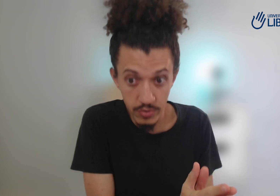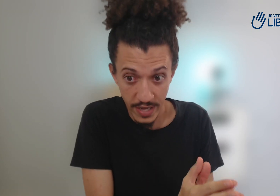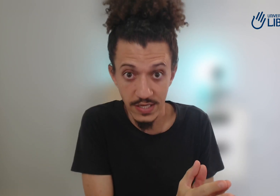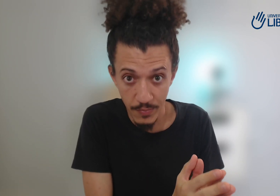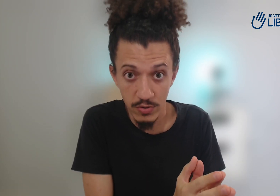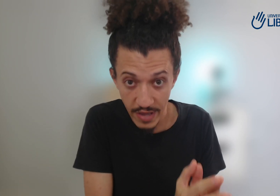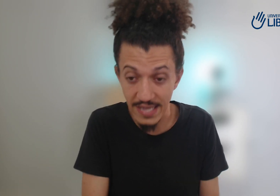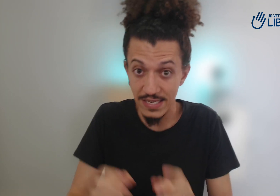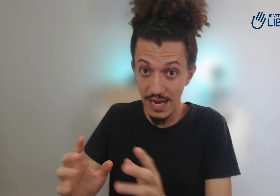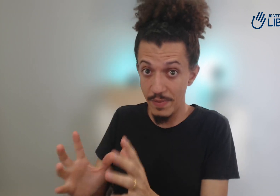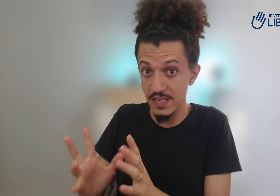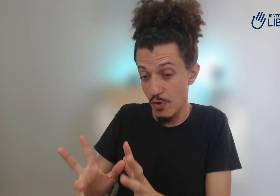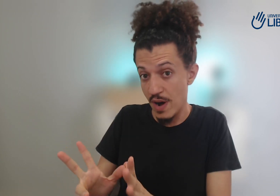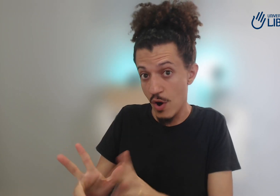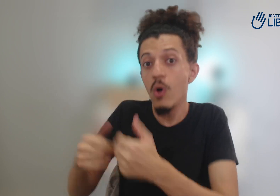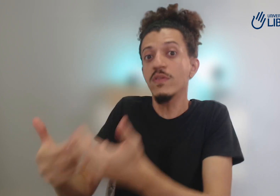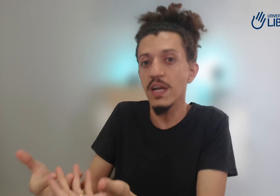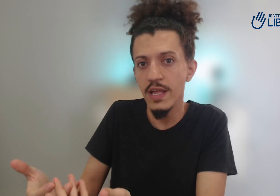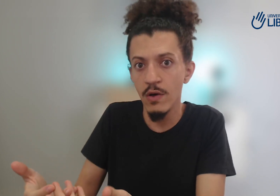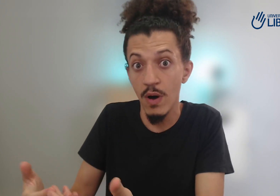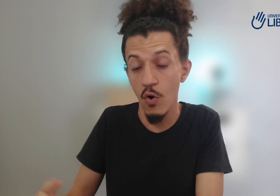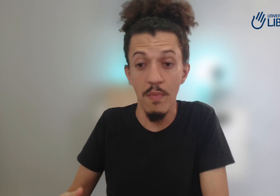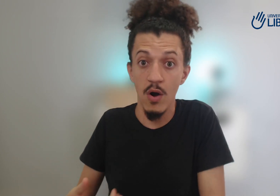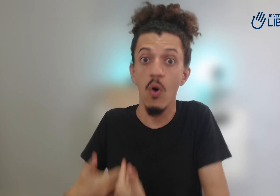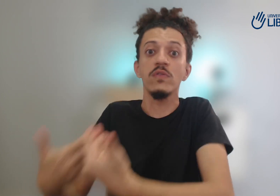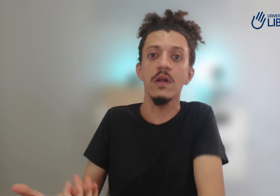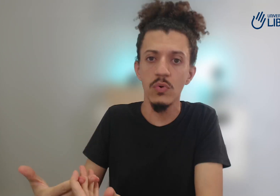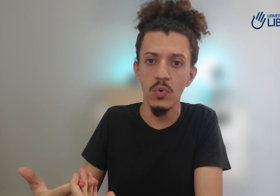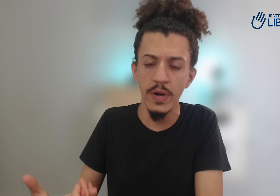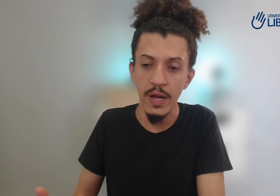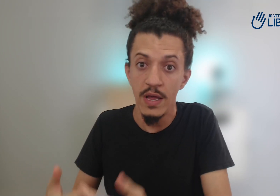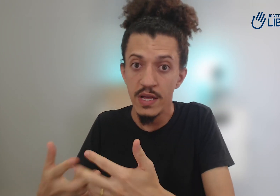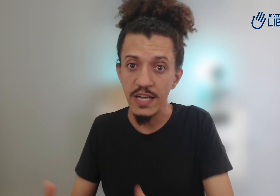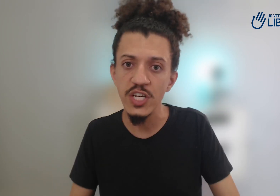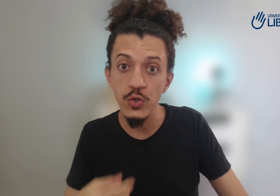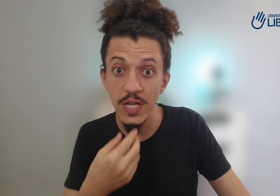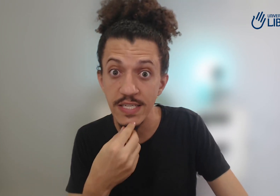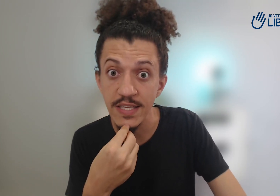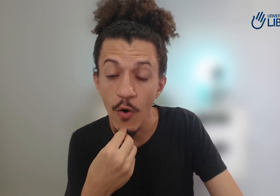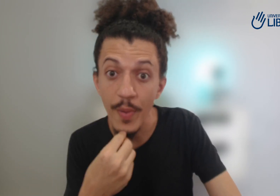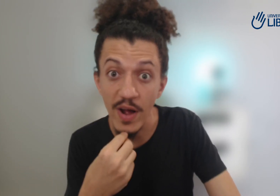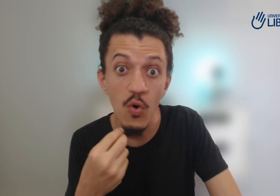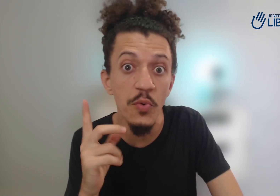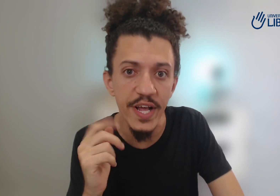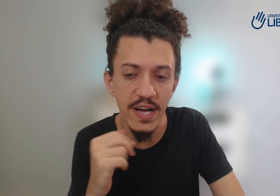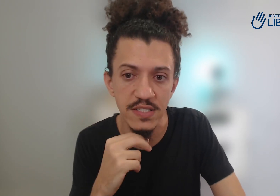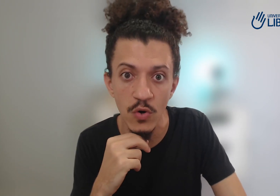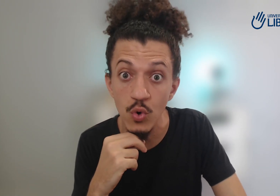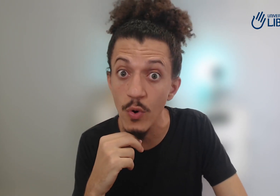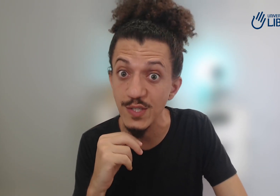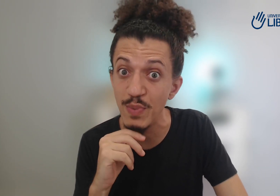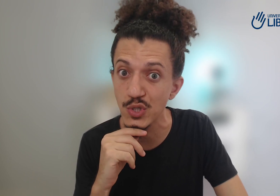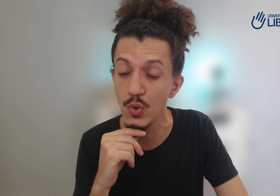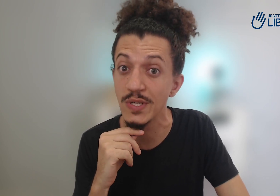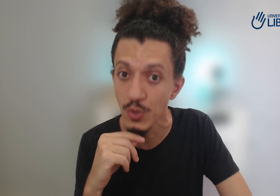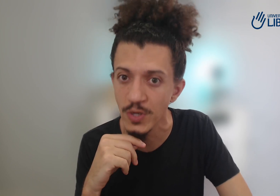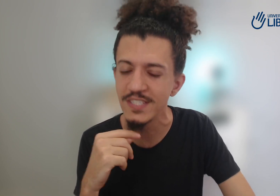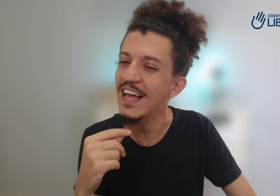português é português. Libras é uma outra língua, uma outra cultura que a gente utiliza então para comunicação com as pessoas surdas. E